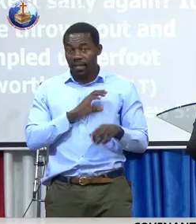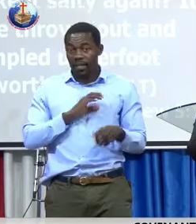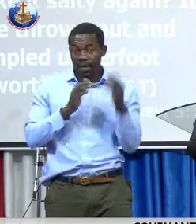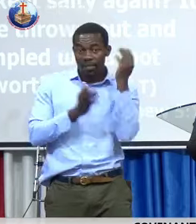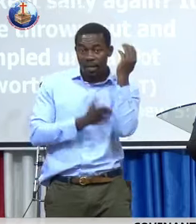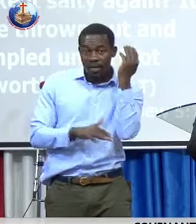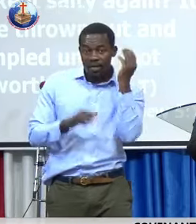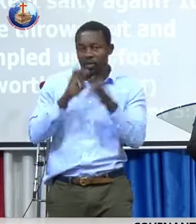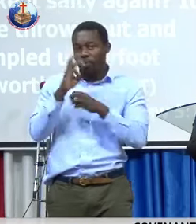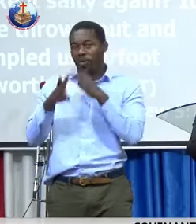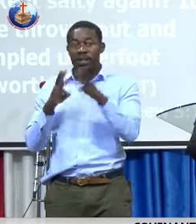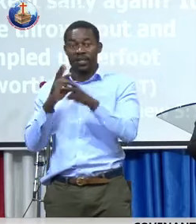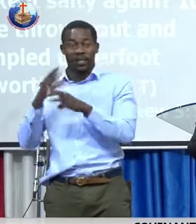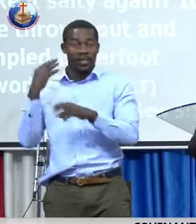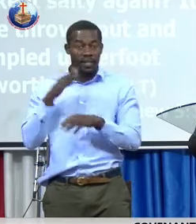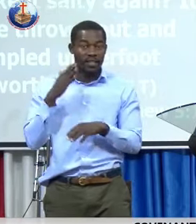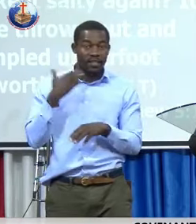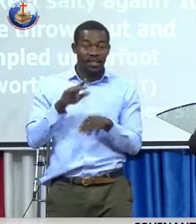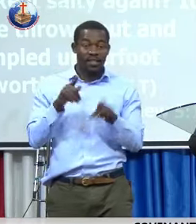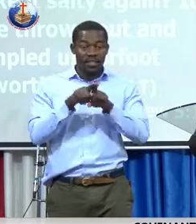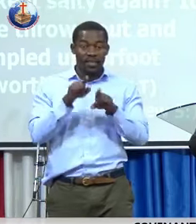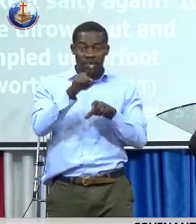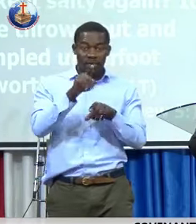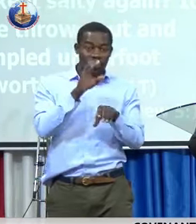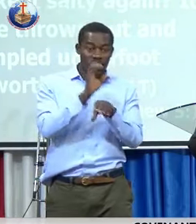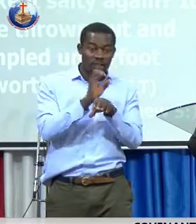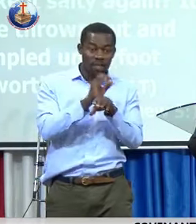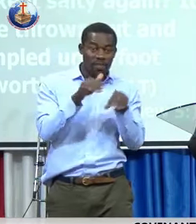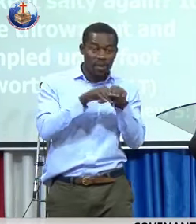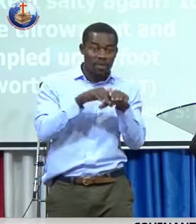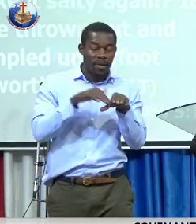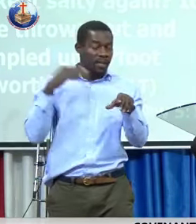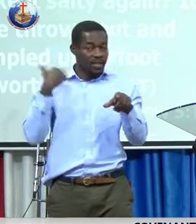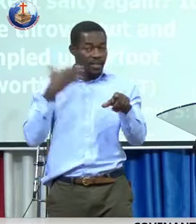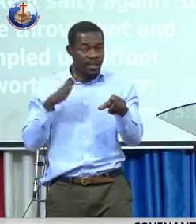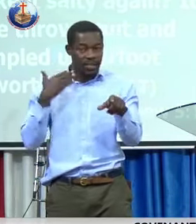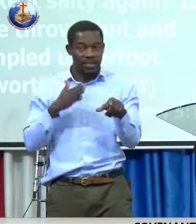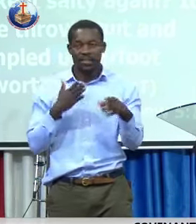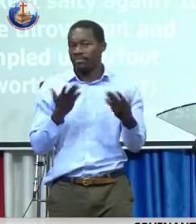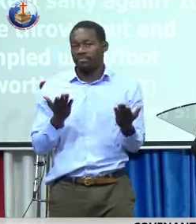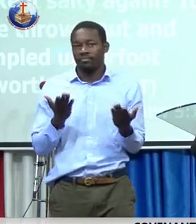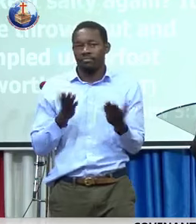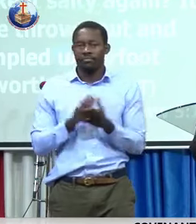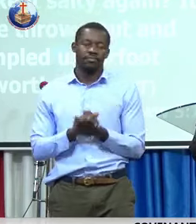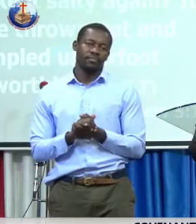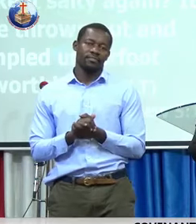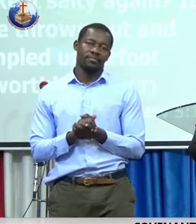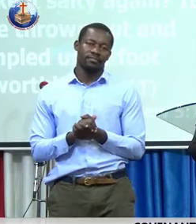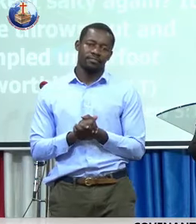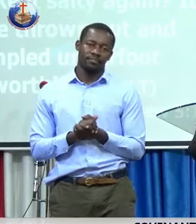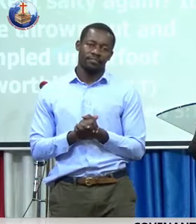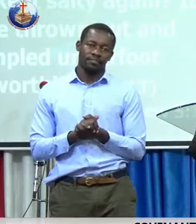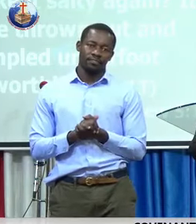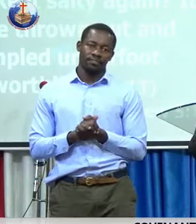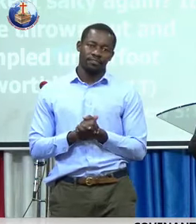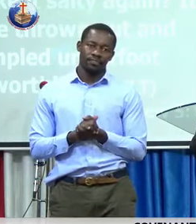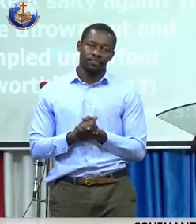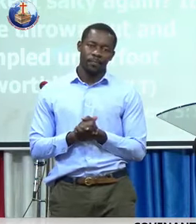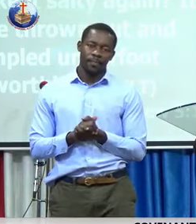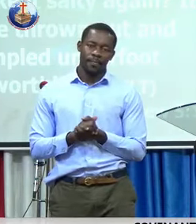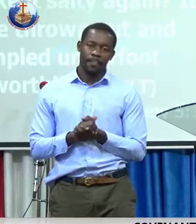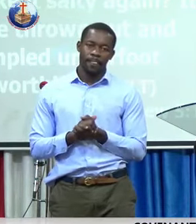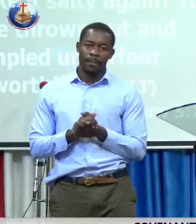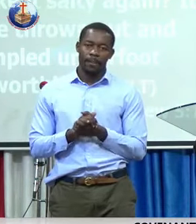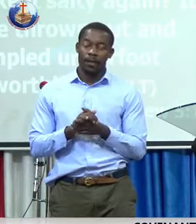on this side are being hated because they are not practicing what they preach. Wale upande huu mwingine wanachukiwa sababu hawafanyi kila ambacho wanahubiri. And